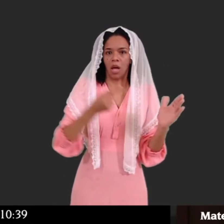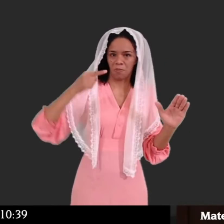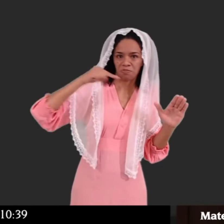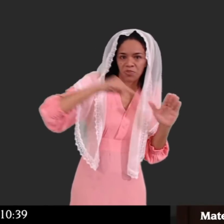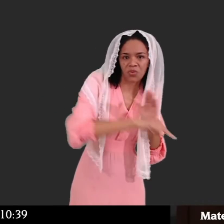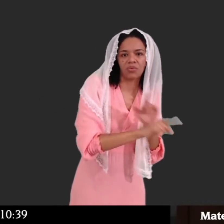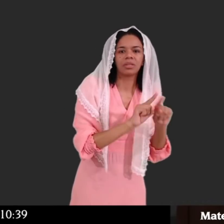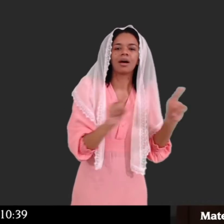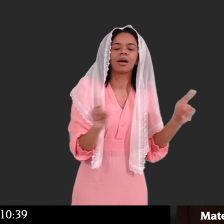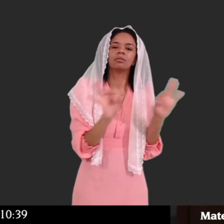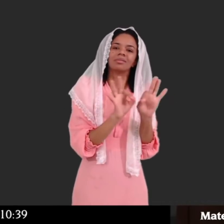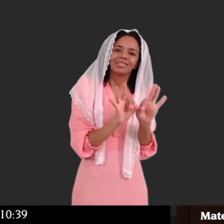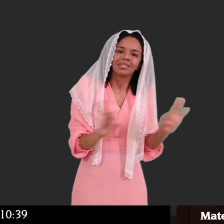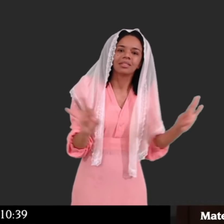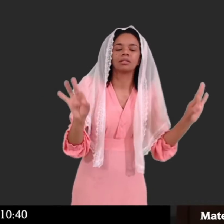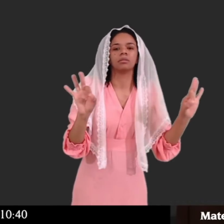bem simples.